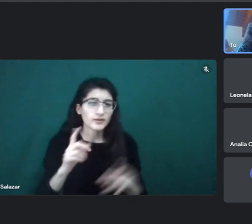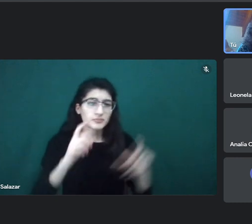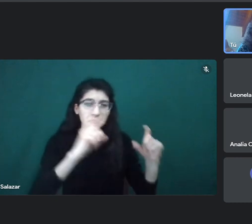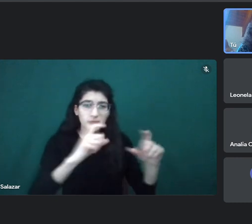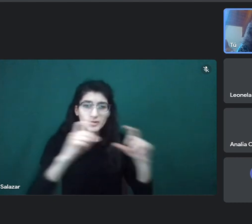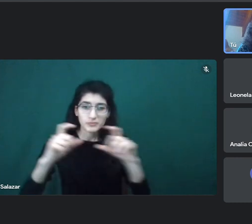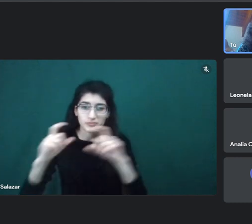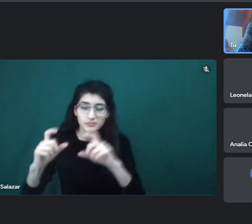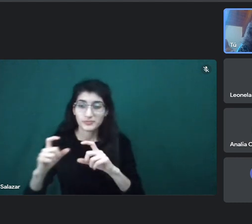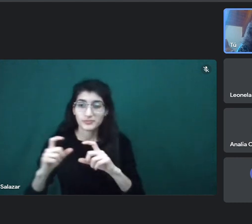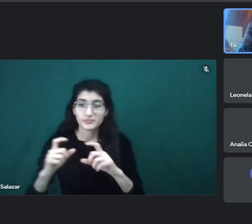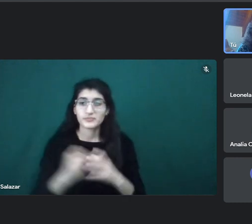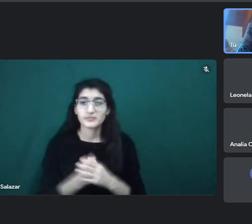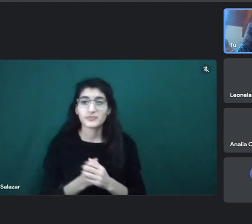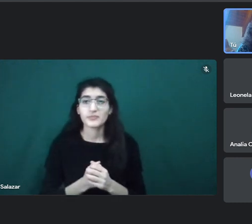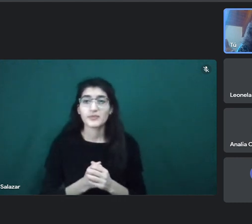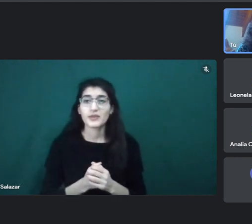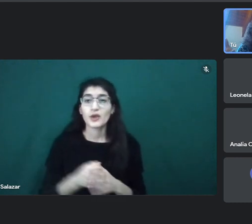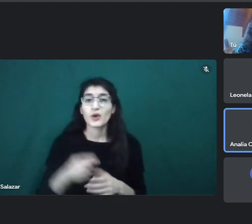mejora.